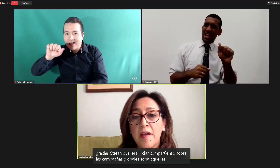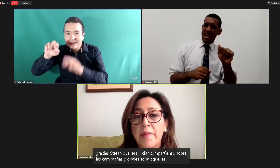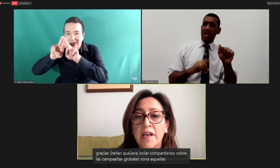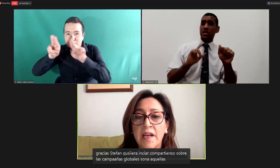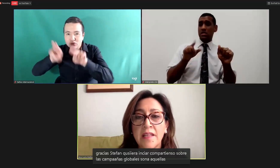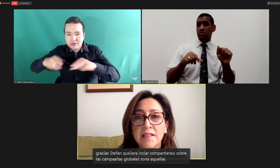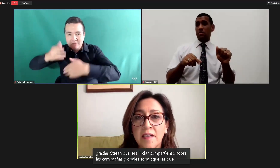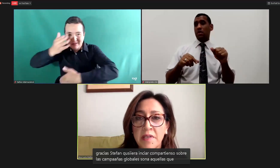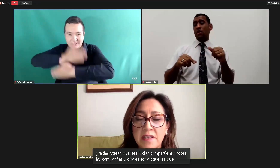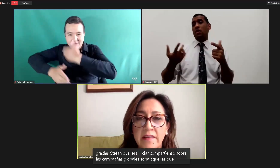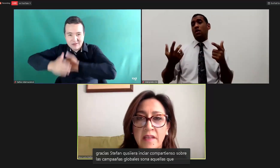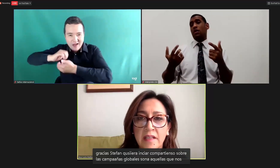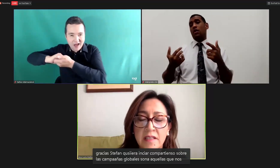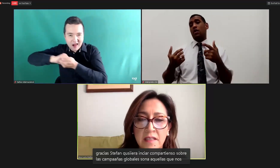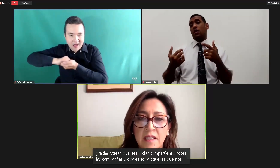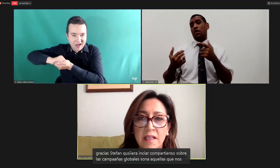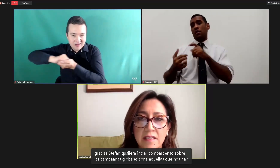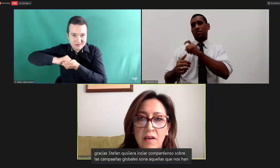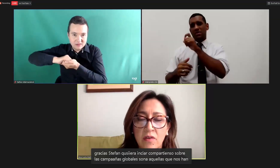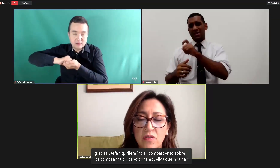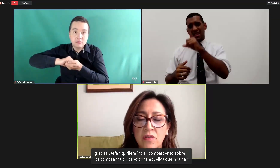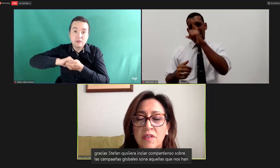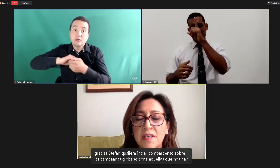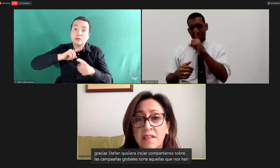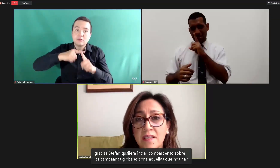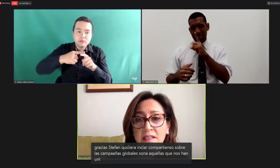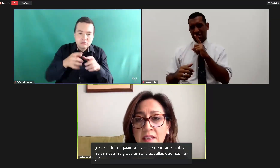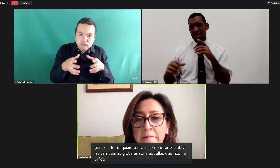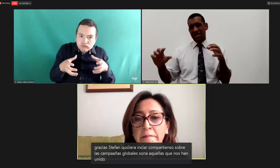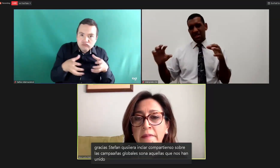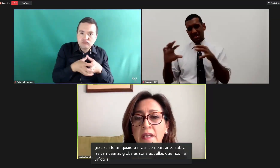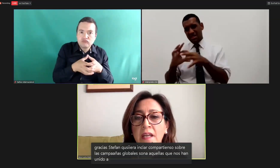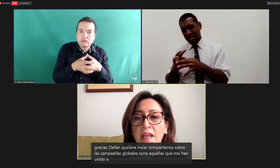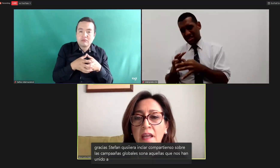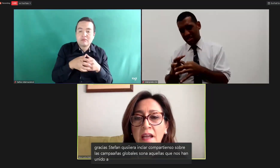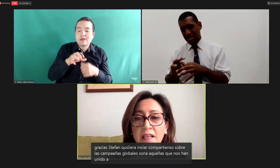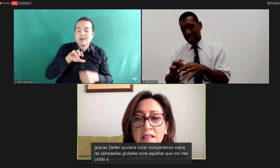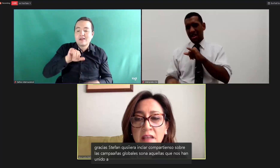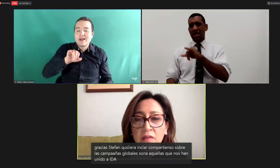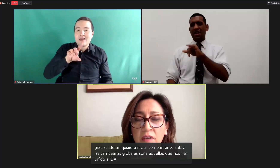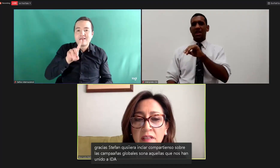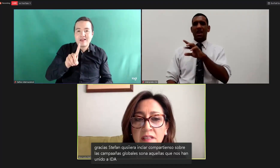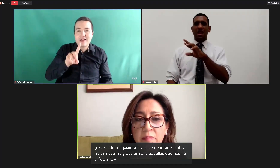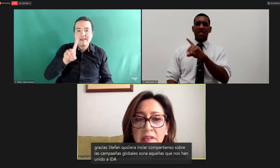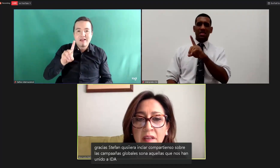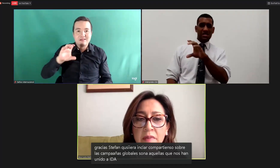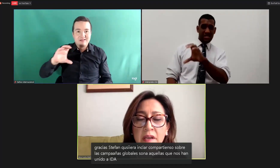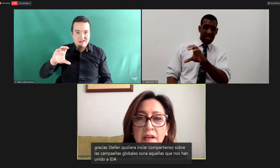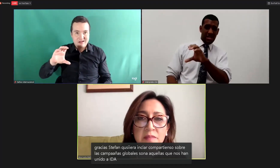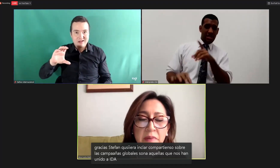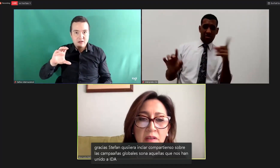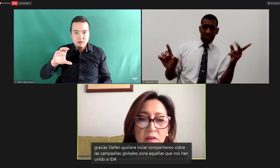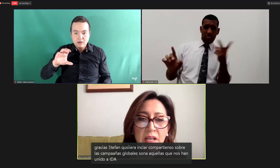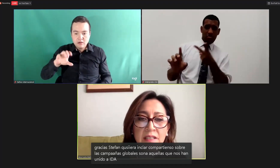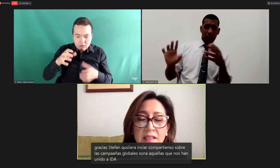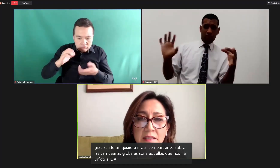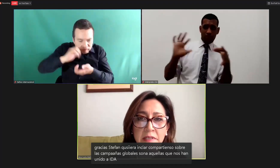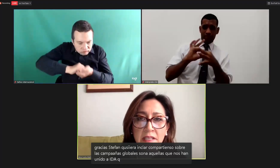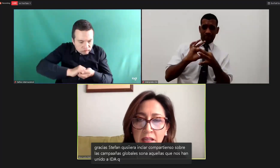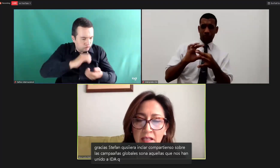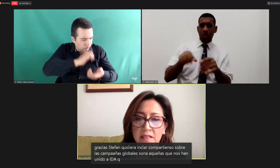Internacional para la Discapacidad y el Desarrollo, IDDC, que han lanzado durante esta pandemia respecto